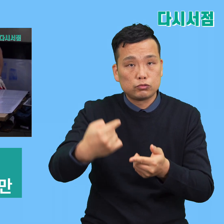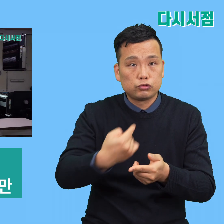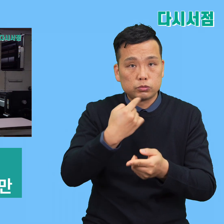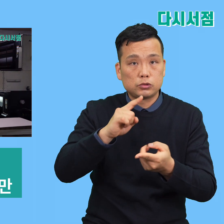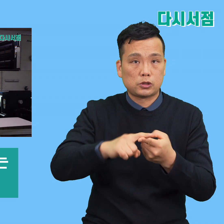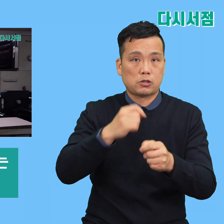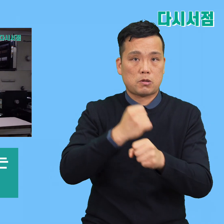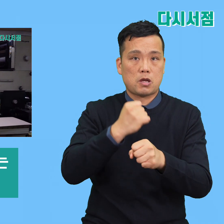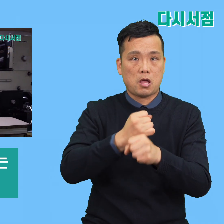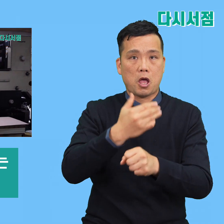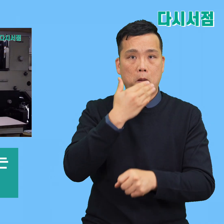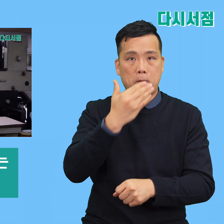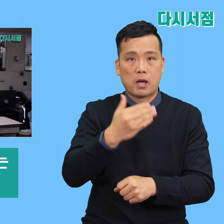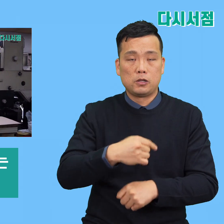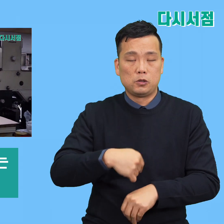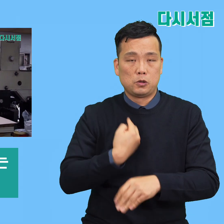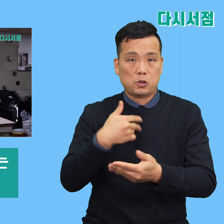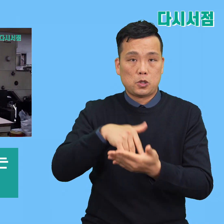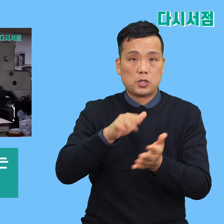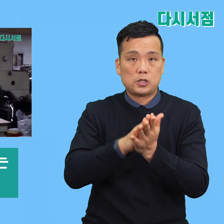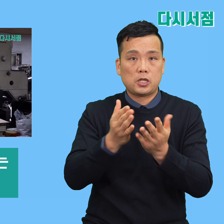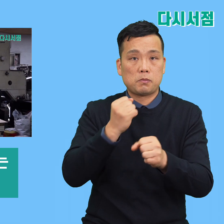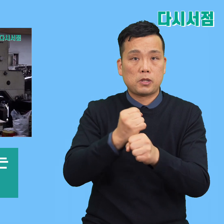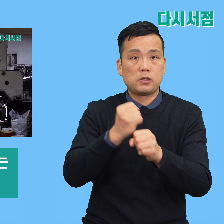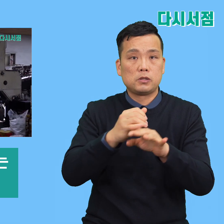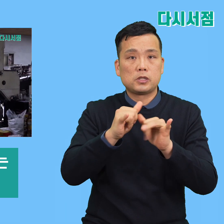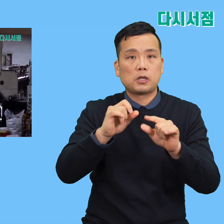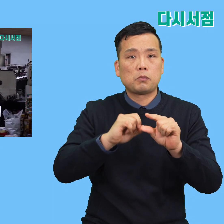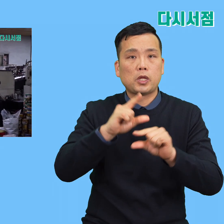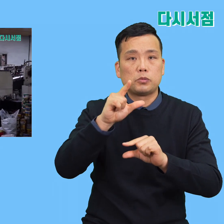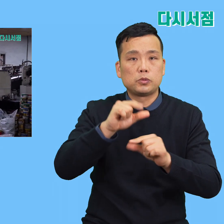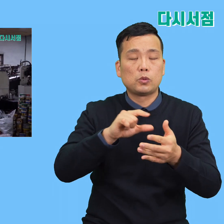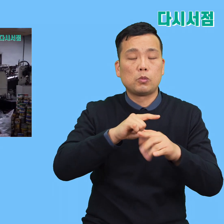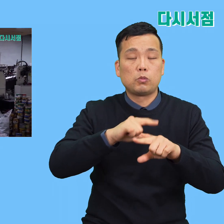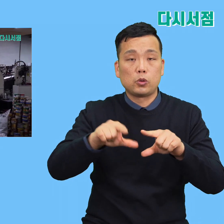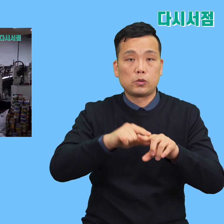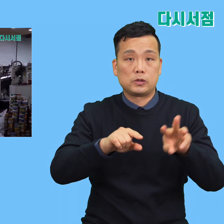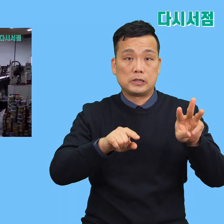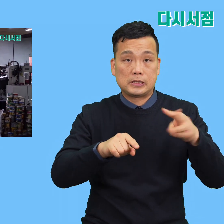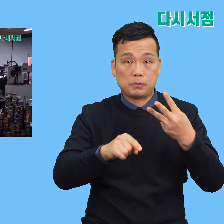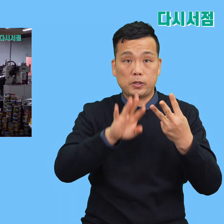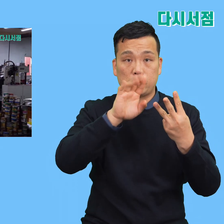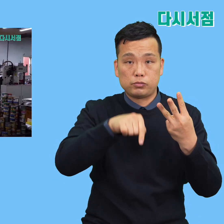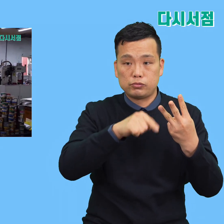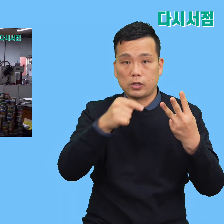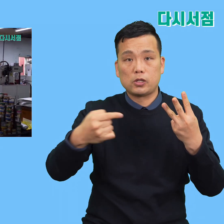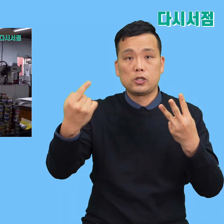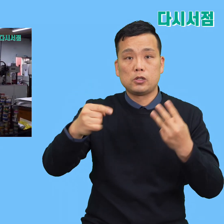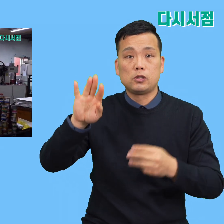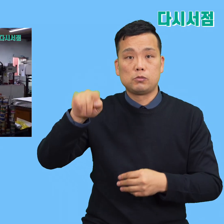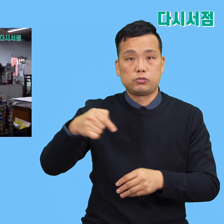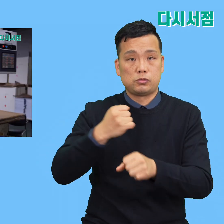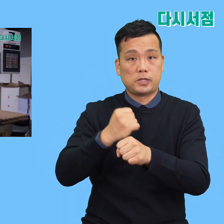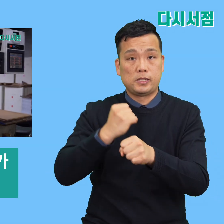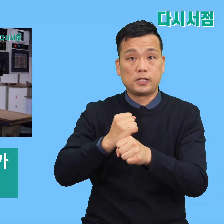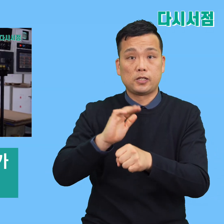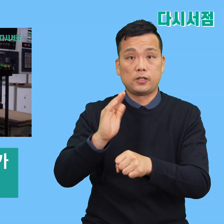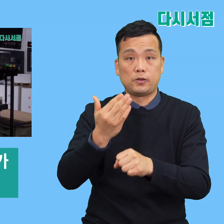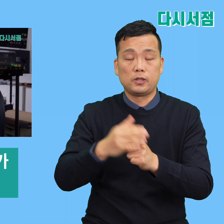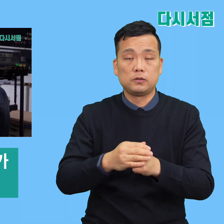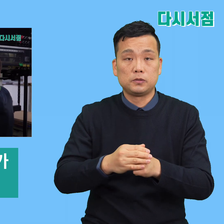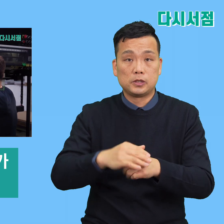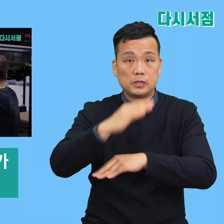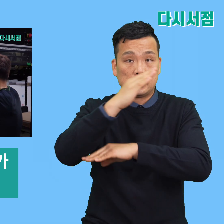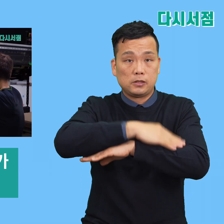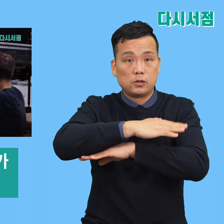있지만 독립출판물로 책을 내는 사람들은 보통 300부에서 1000부 정도를 인쇄합니다.